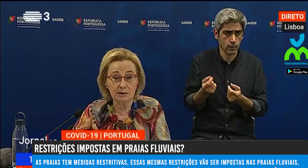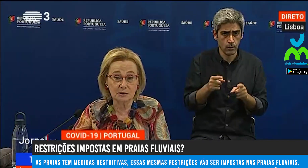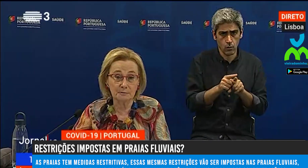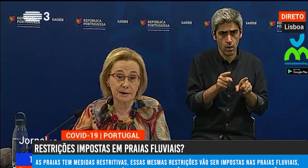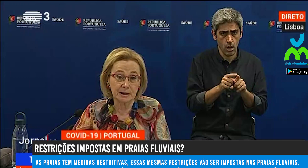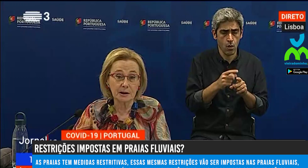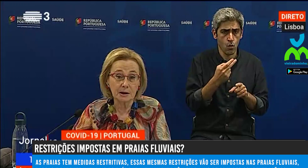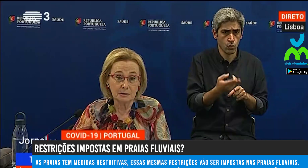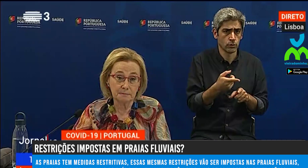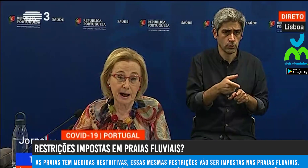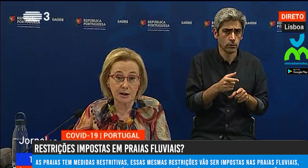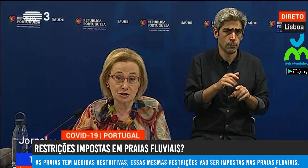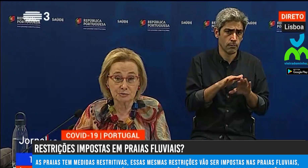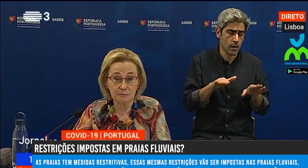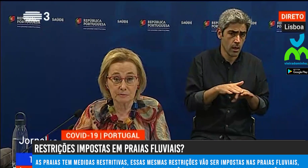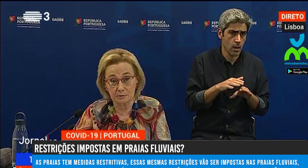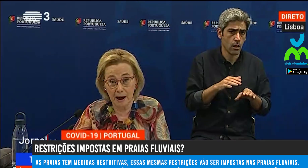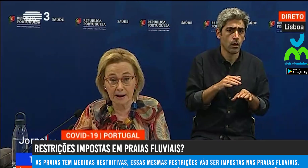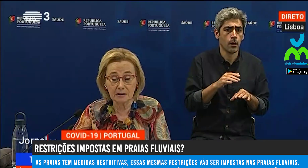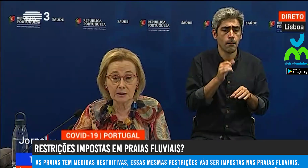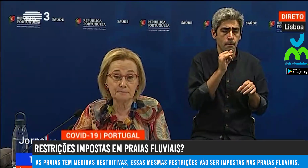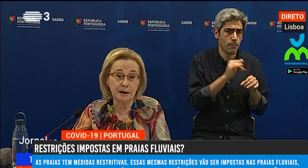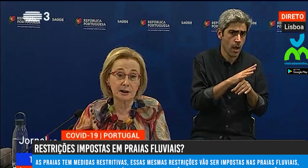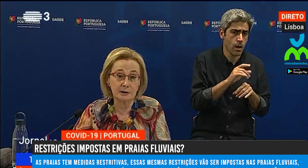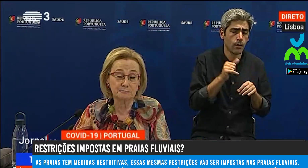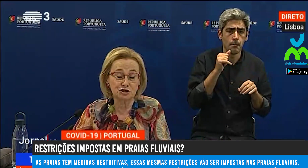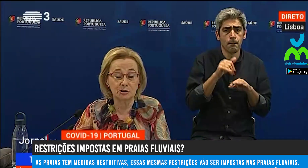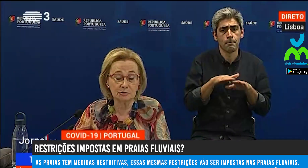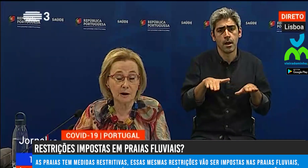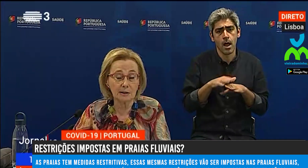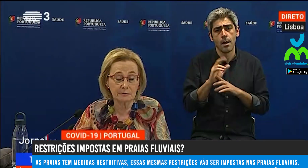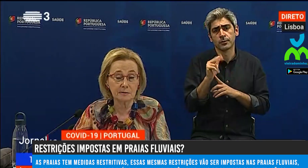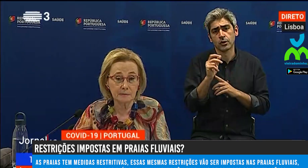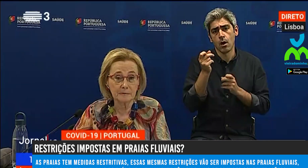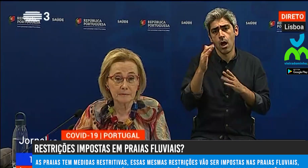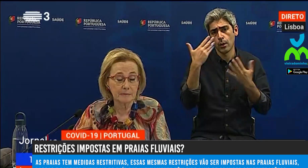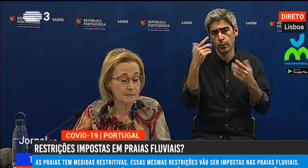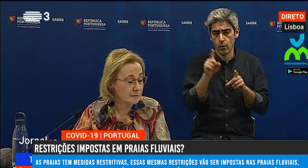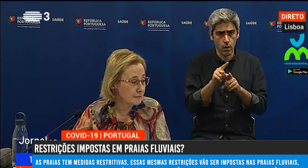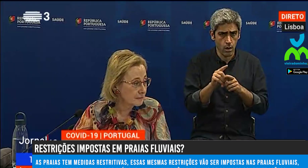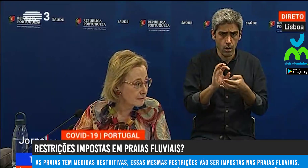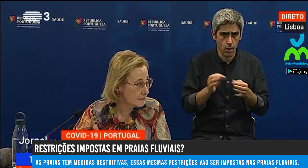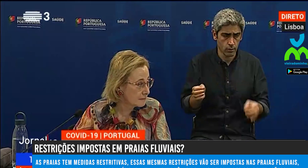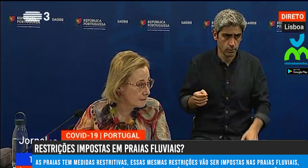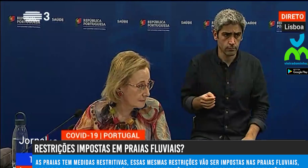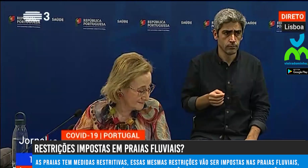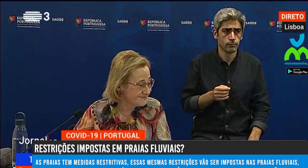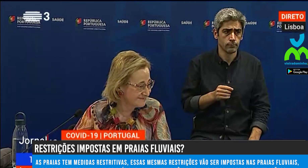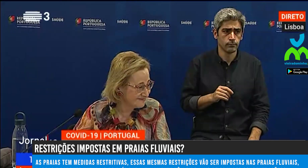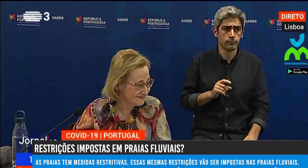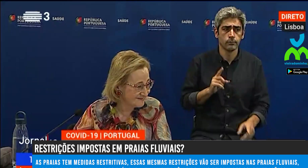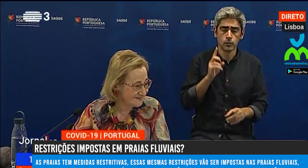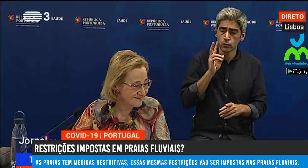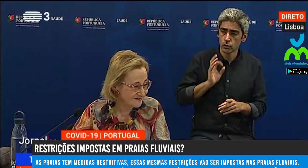que se utilizam para praias de mar e para piscinas ao ar livre. Se me permite,